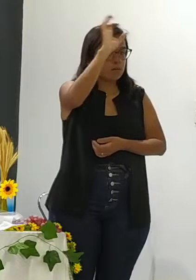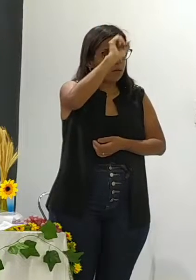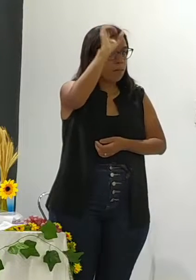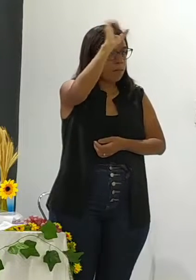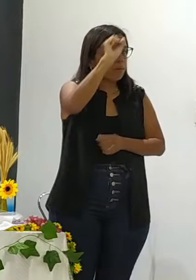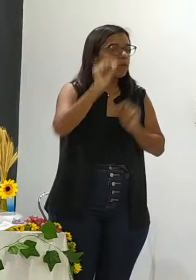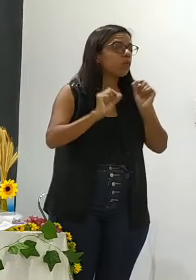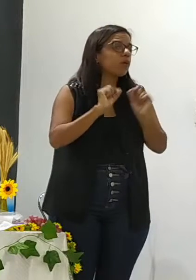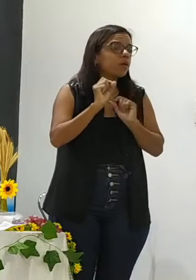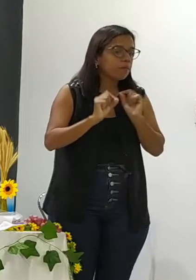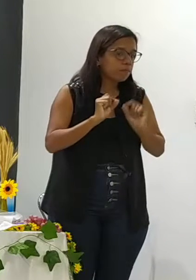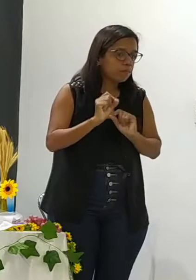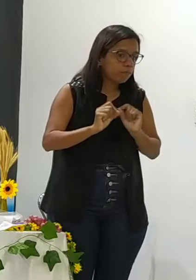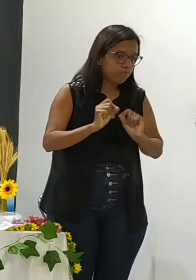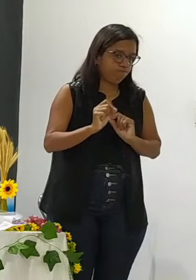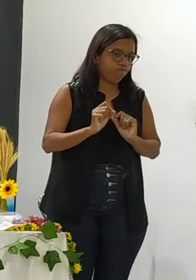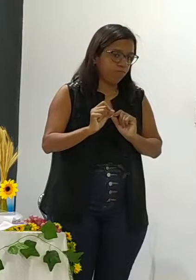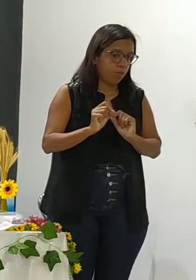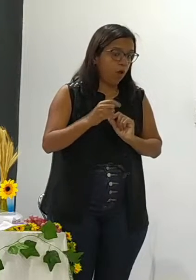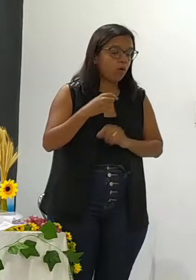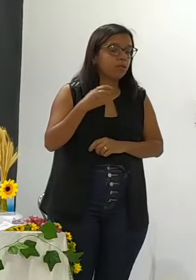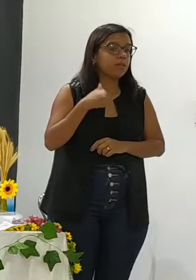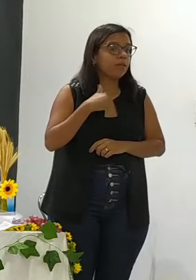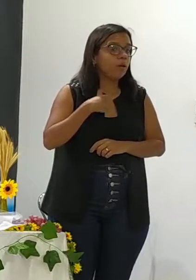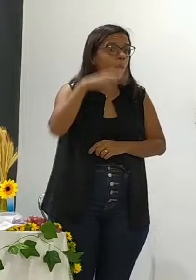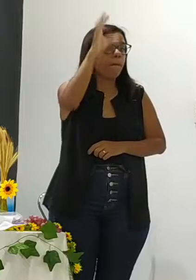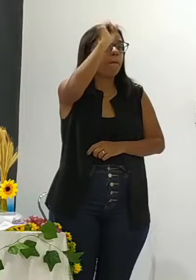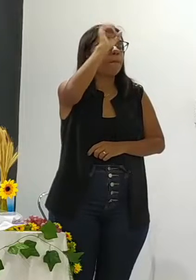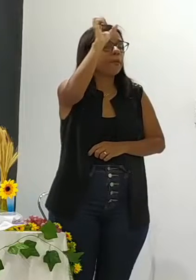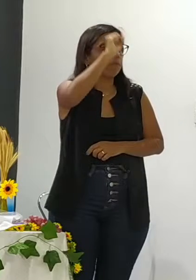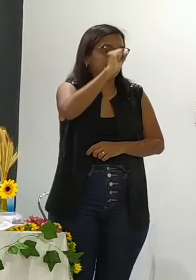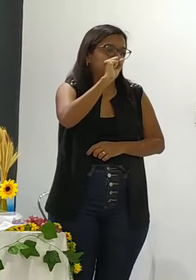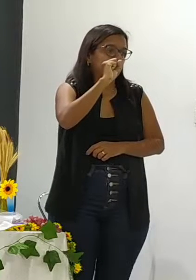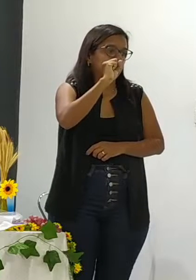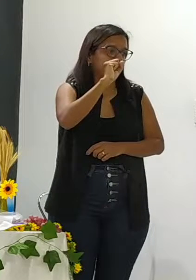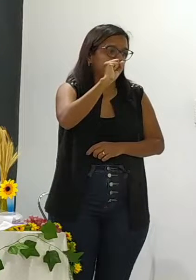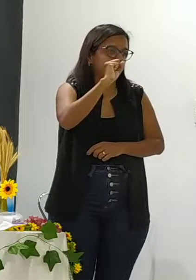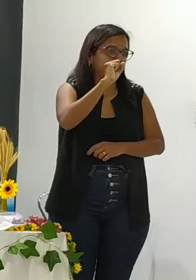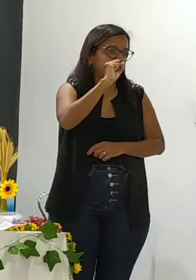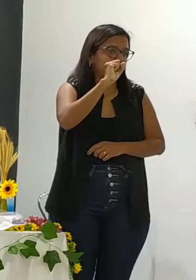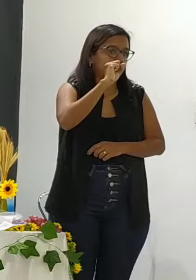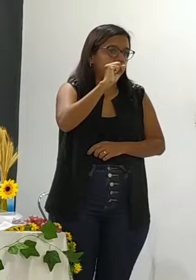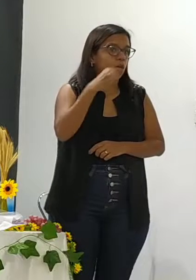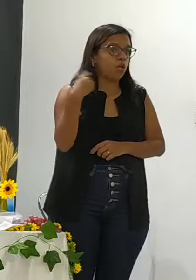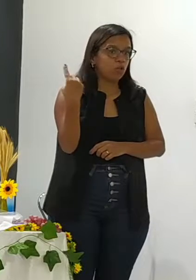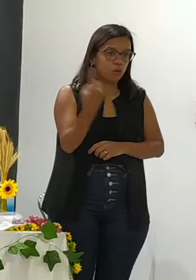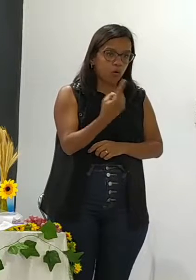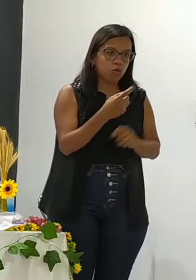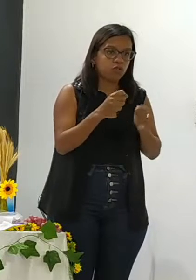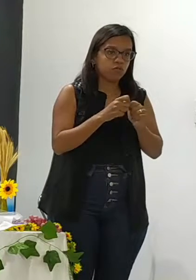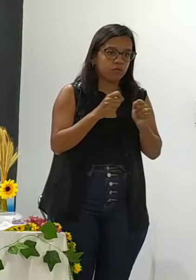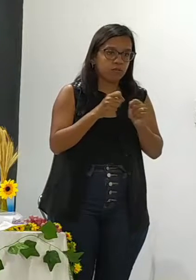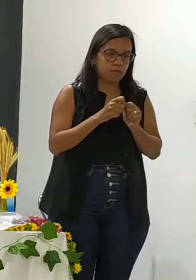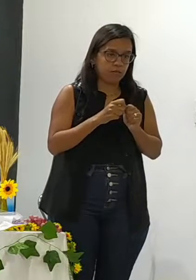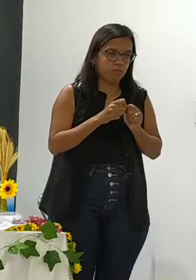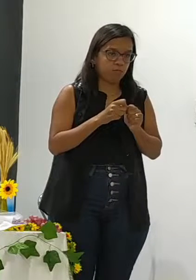com isso? Preste atenção, queridos. Olha o que eu aprendo com isso. Aquilo que nós fazemos